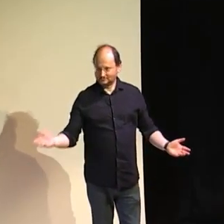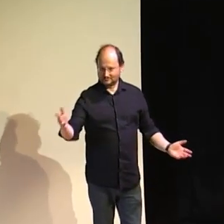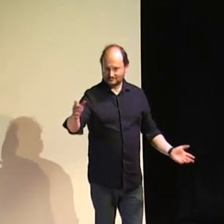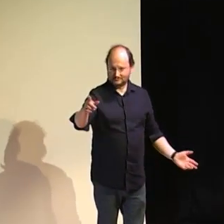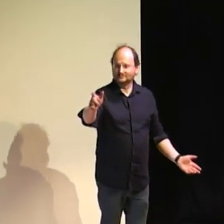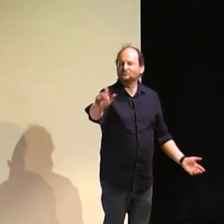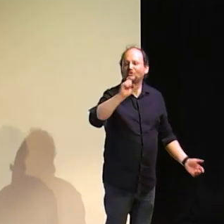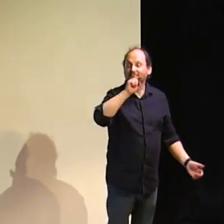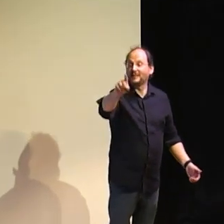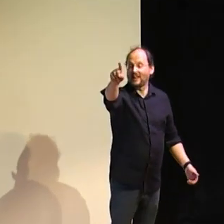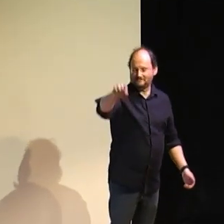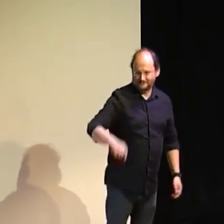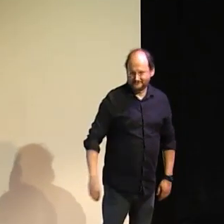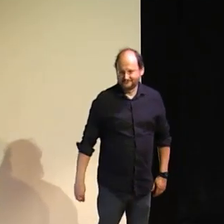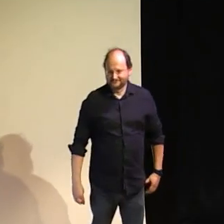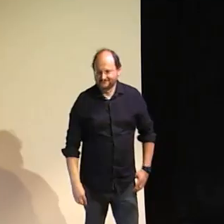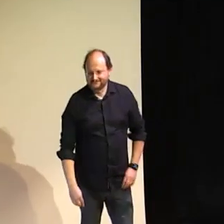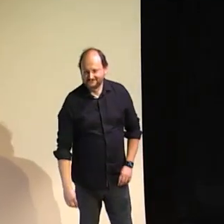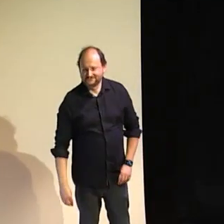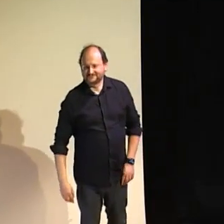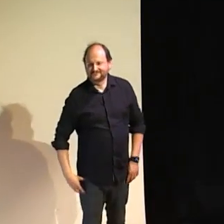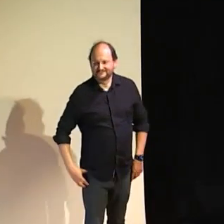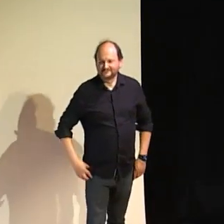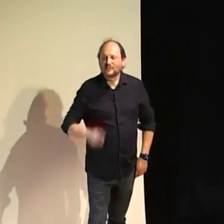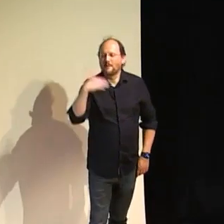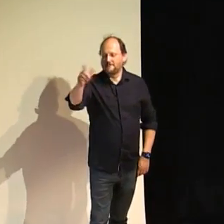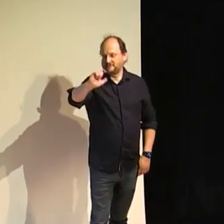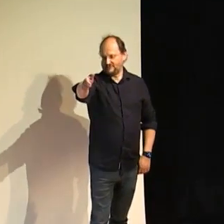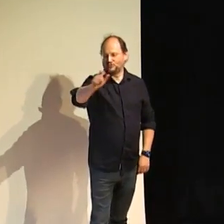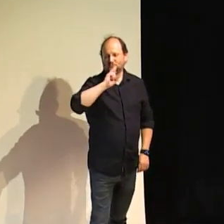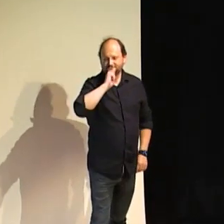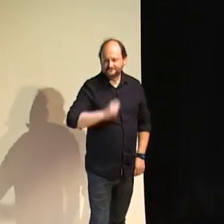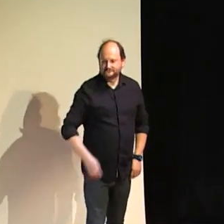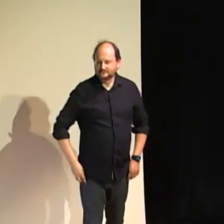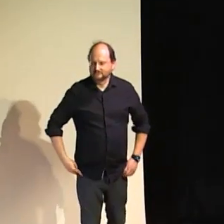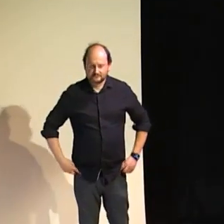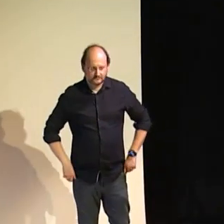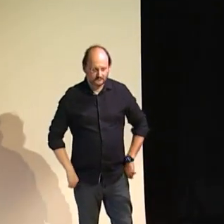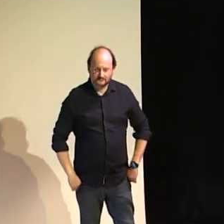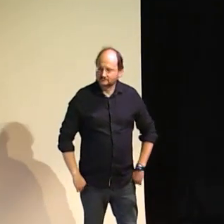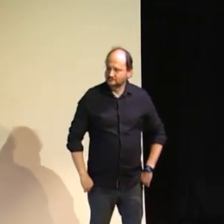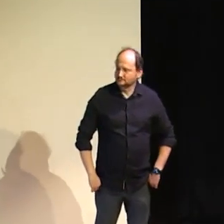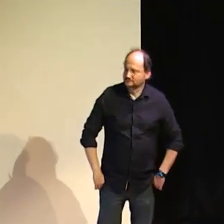N'hésitez pas. Il y a une question au fond, je crois. Et après, une deuxième